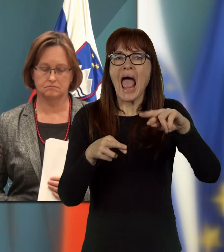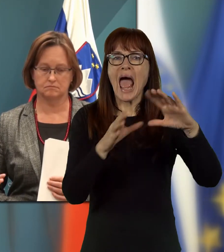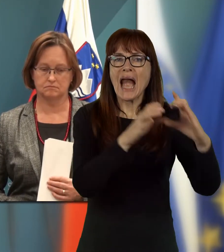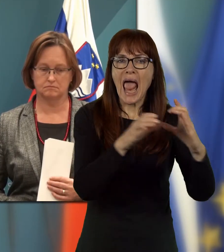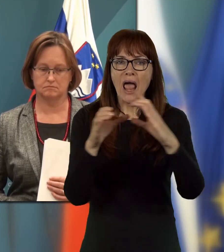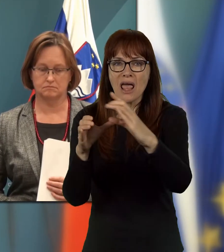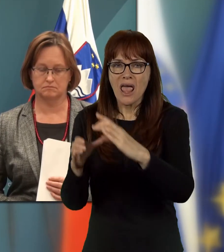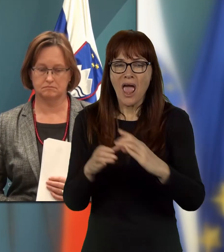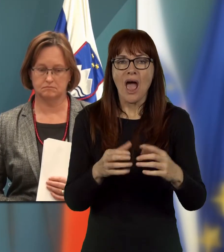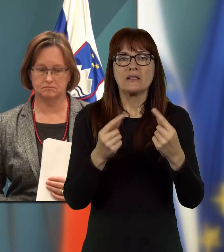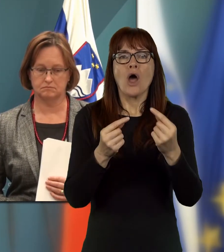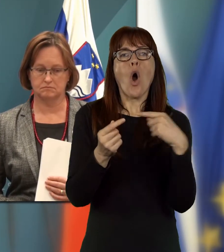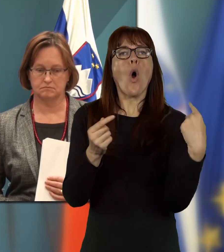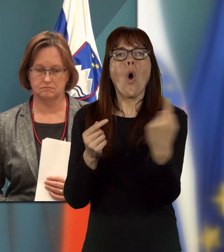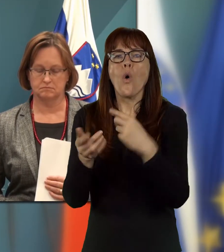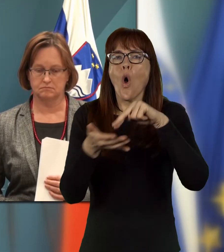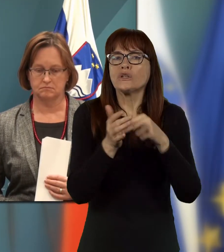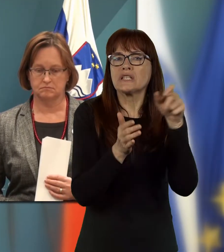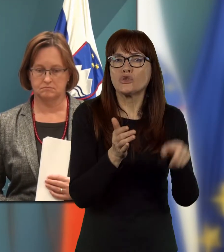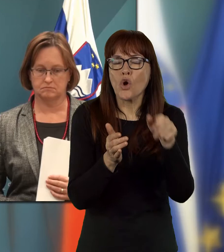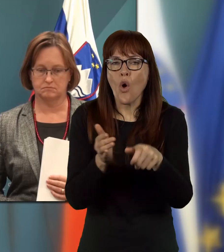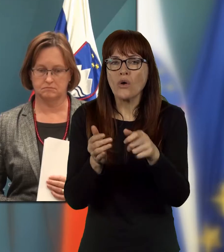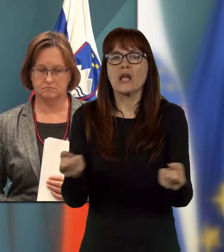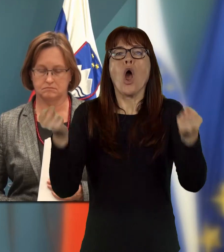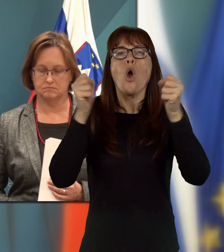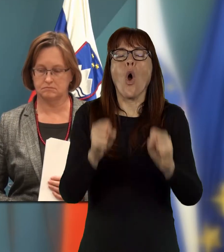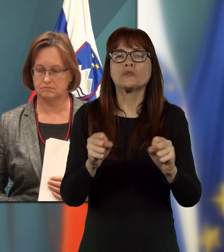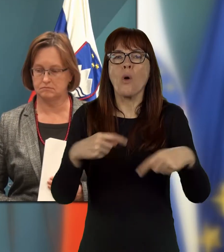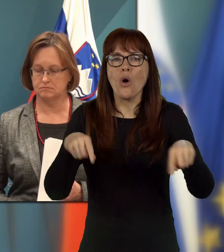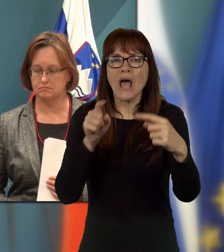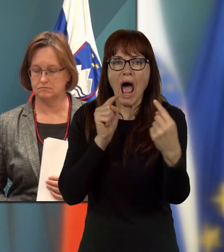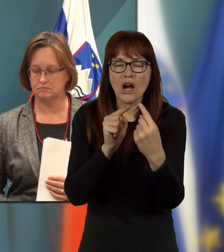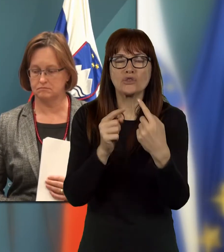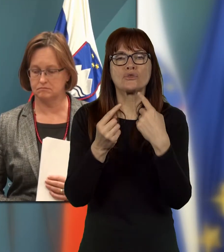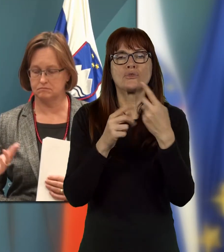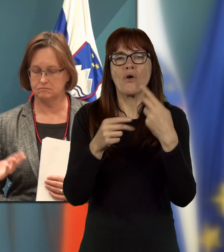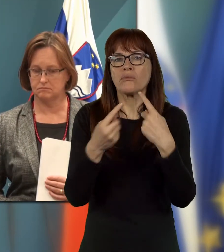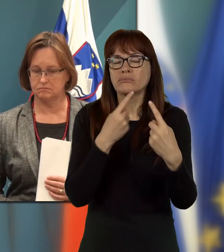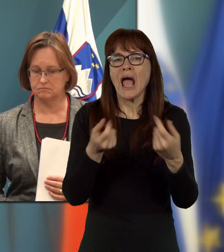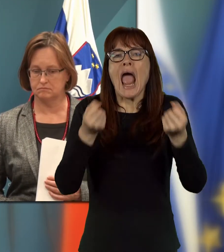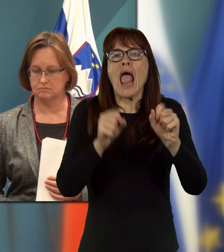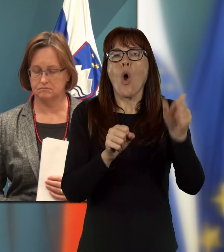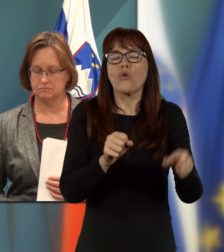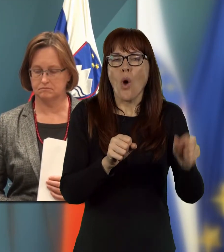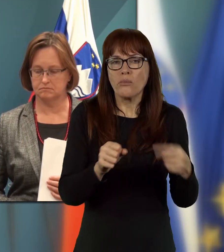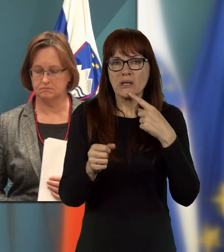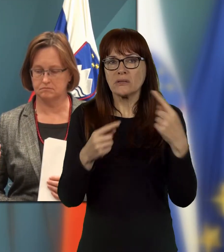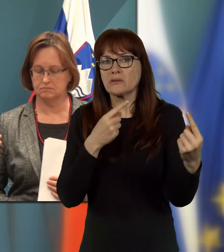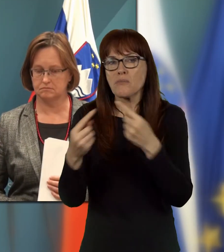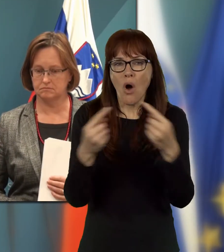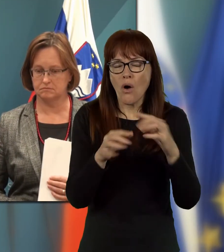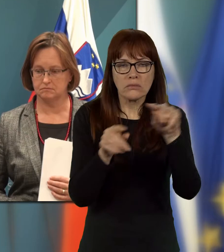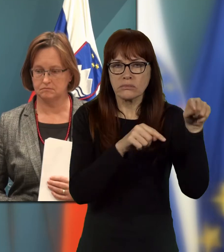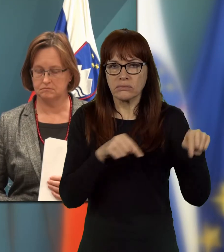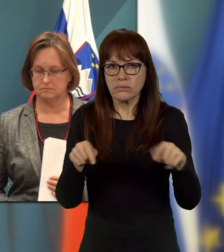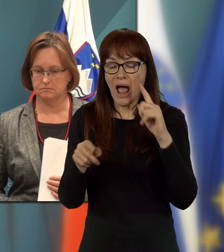imeli, z regijami, z okoljskimi strokovnjaki, z gospodarstvom, z ekonomisti.